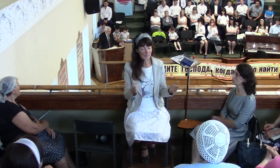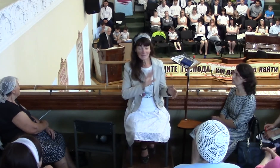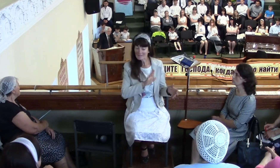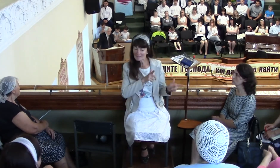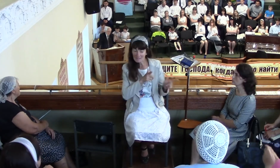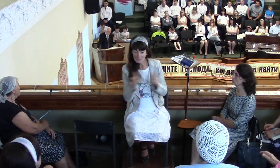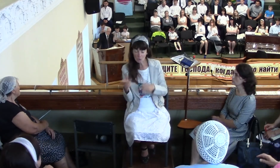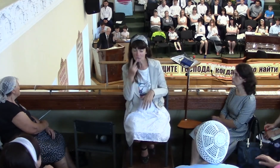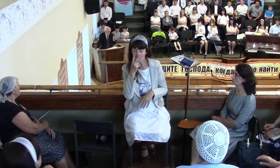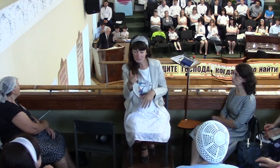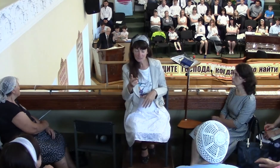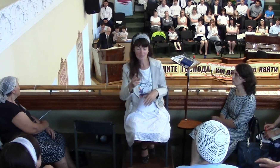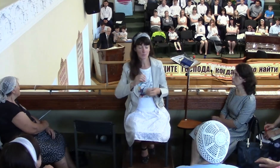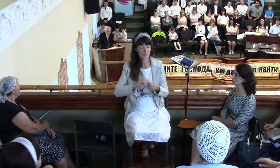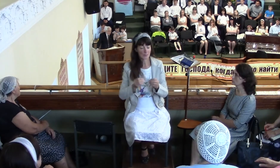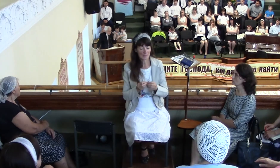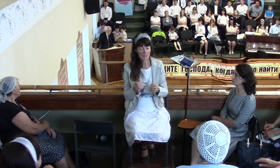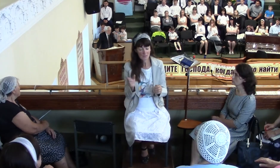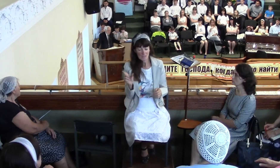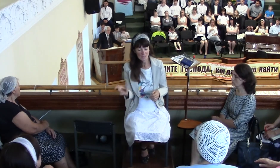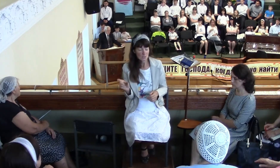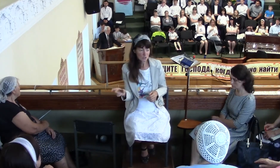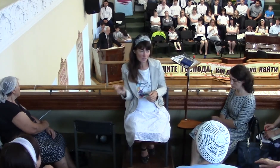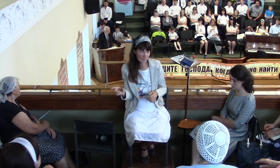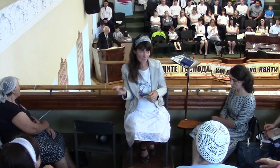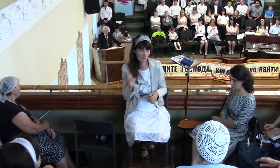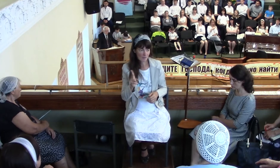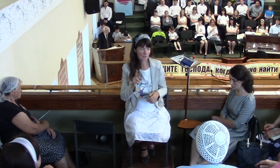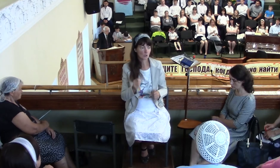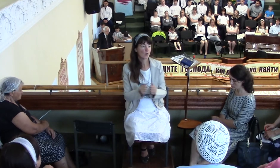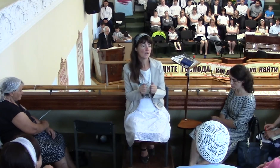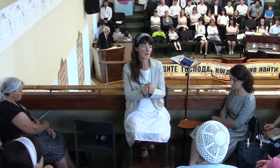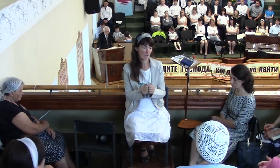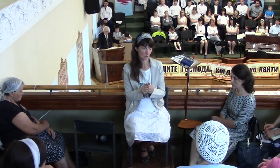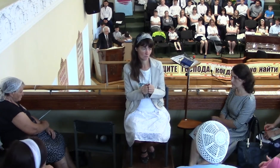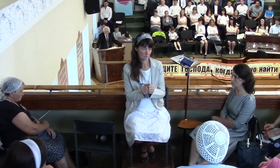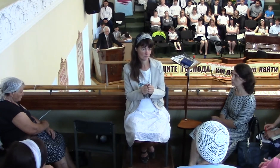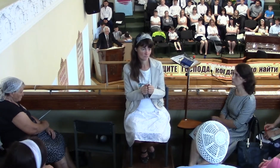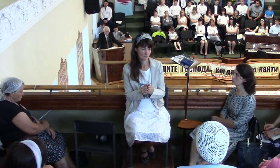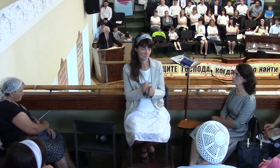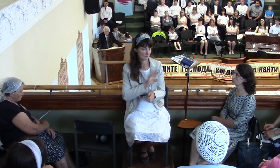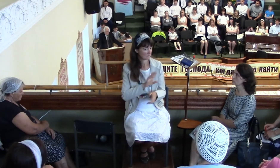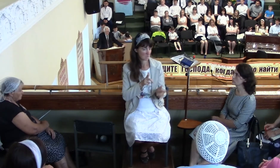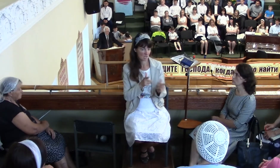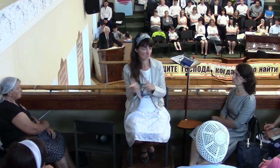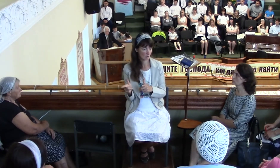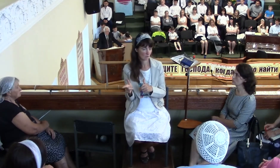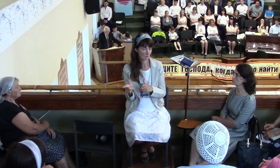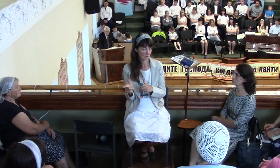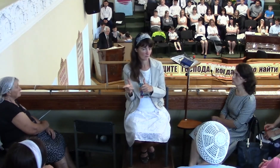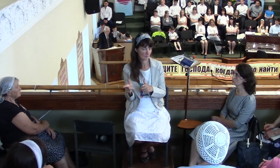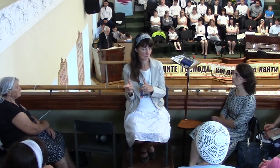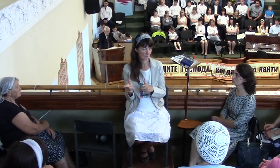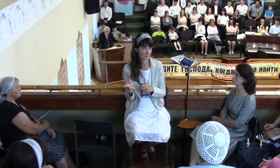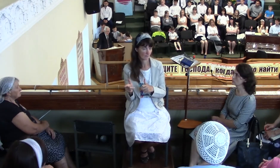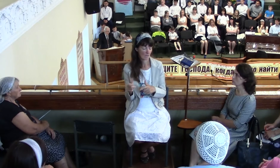Не готовы, я почему говорю, приветствую я друг друга, смотрите в глаза друг другу. Может, в эти глаза сегодня нуждаются